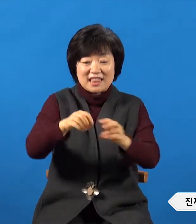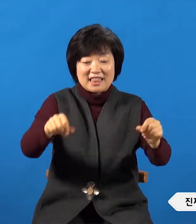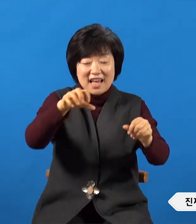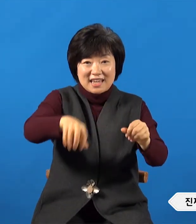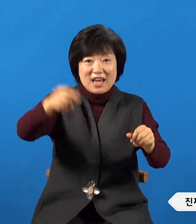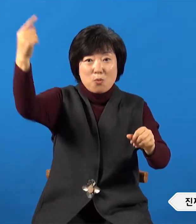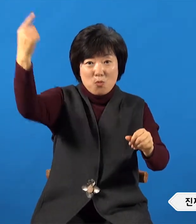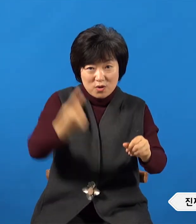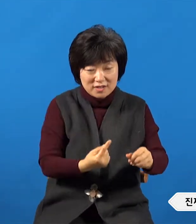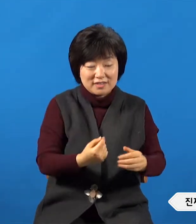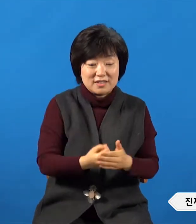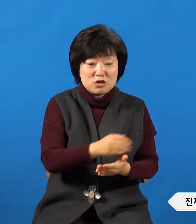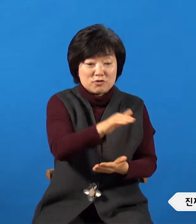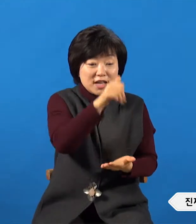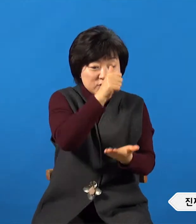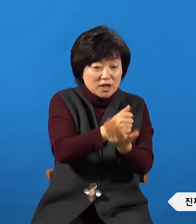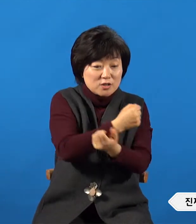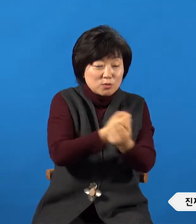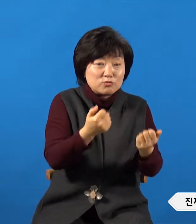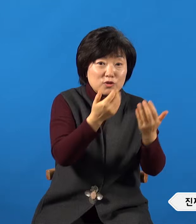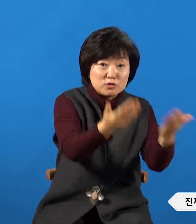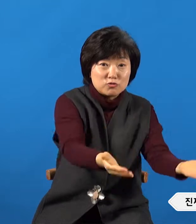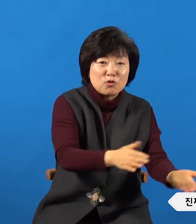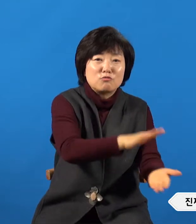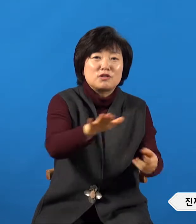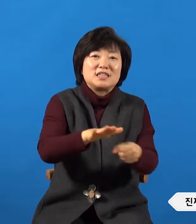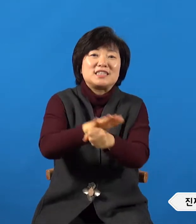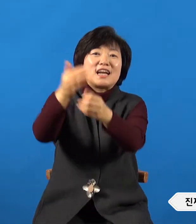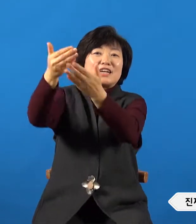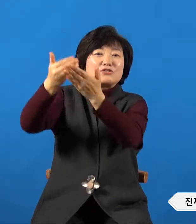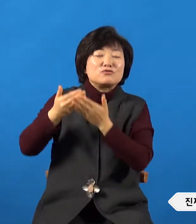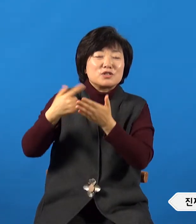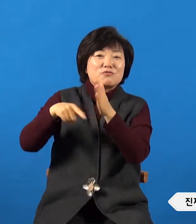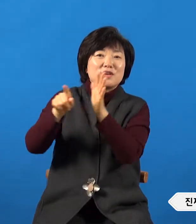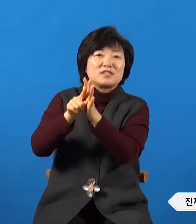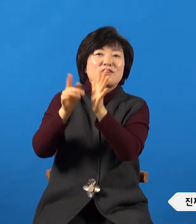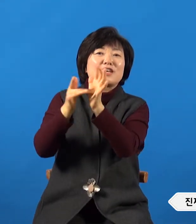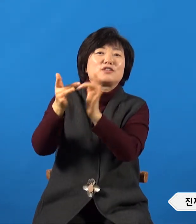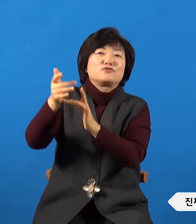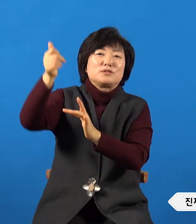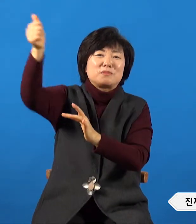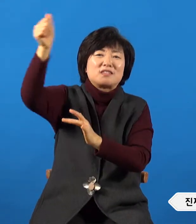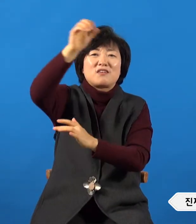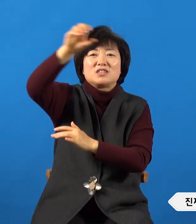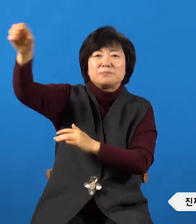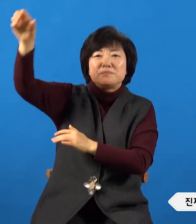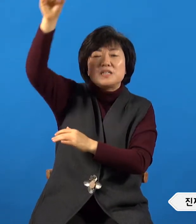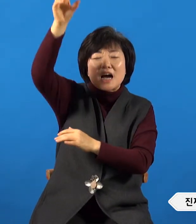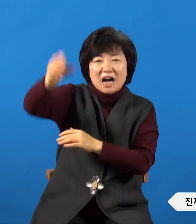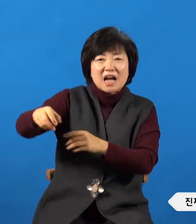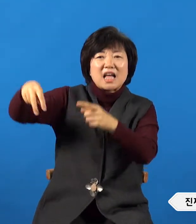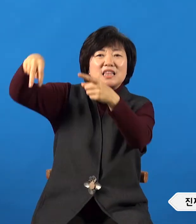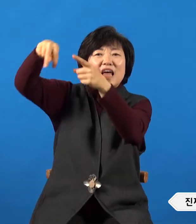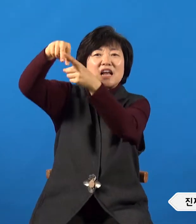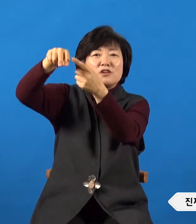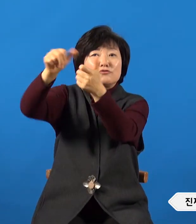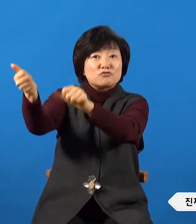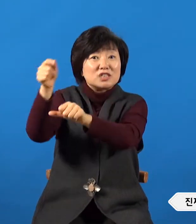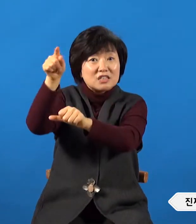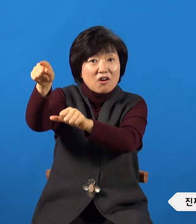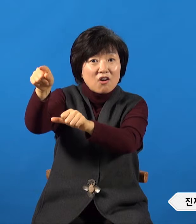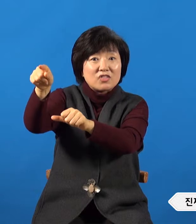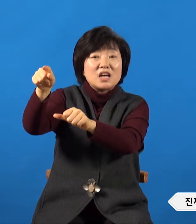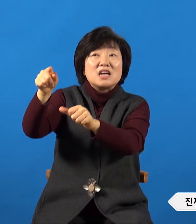땅에 오셨습니다. 그리고 우리의 죄를 용서하시고 우리를 사랑하시기 위해서 주님께서 그렇게 십자가에 달리신 것,